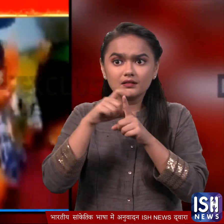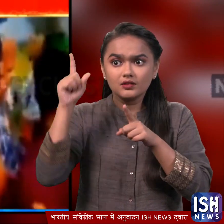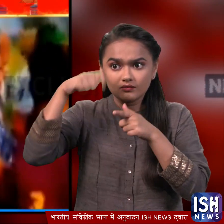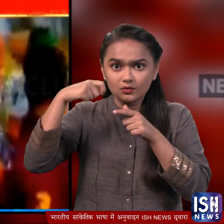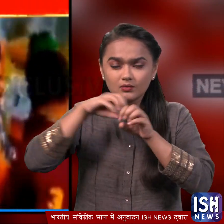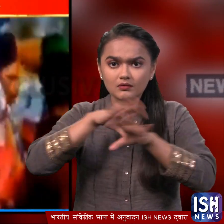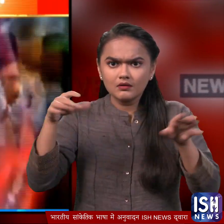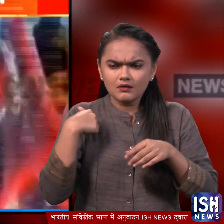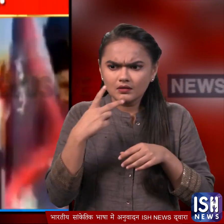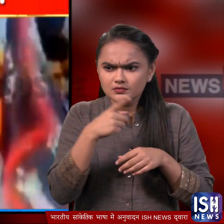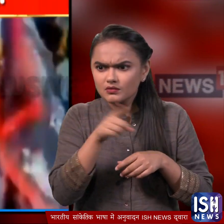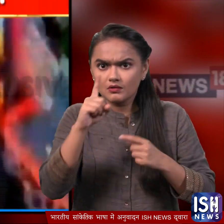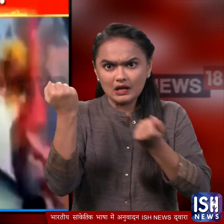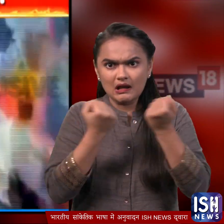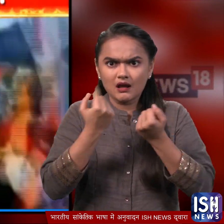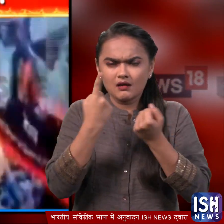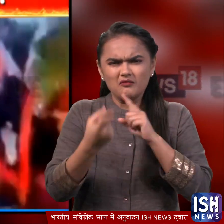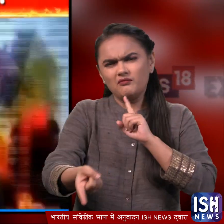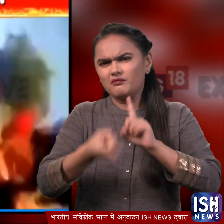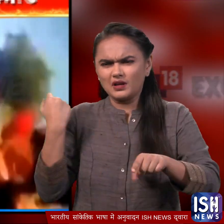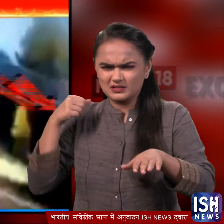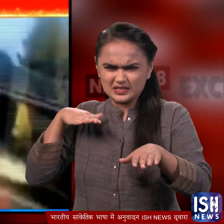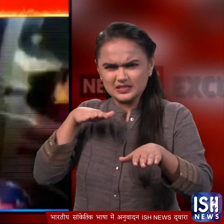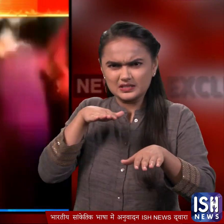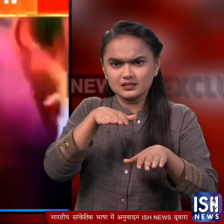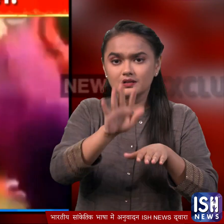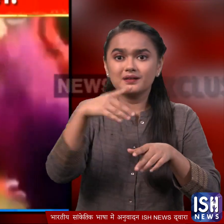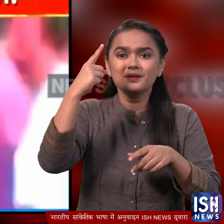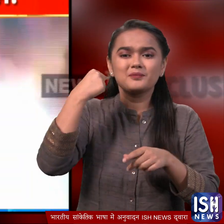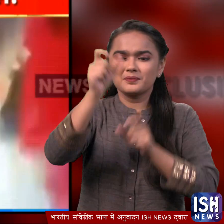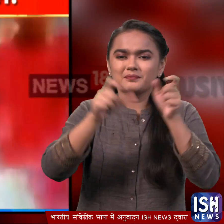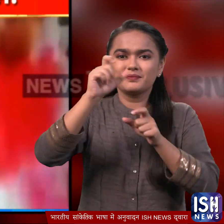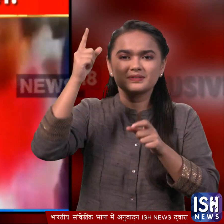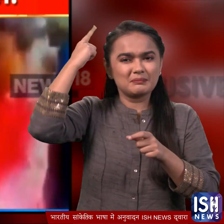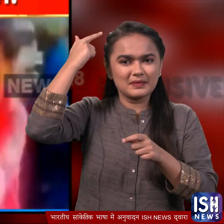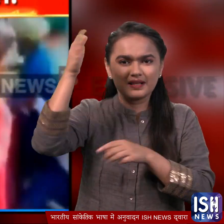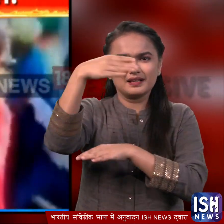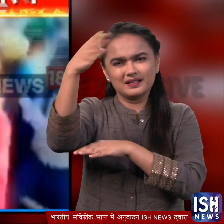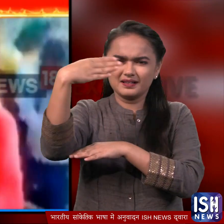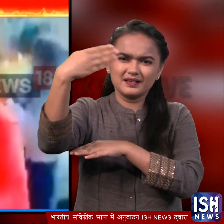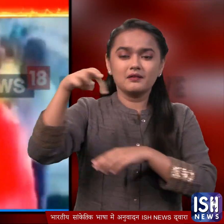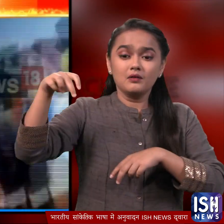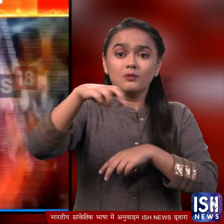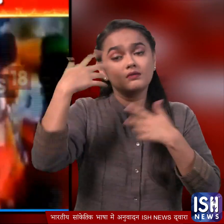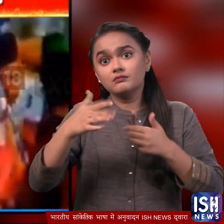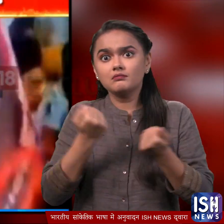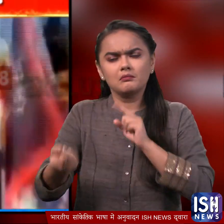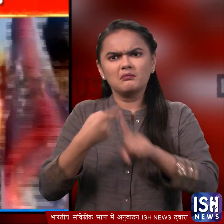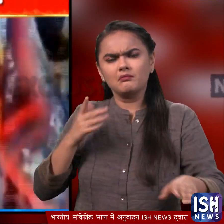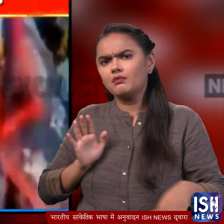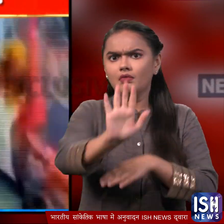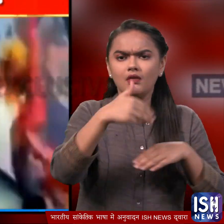किया उसमें दिखा कि एक गाड़ी तेज रफ्तार से आई और रास्ते में काले झंडे लेकर चल रहे लोगों को रौंदते हुए आगे निकल गई।